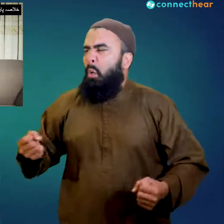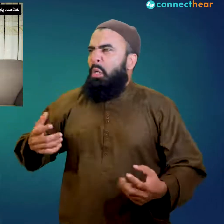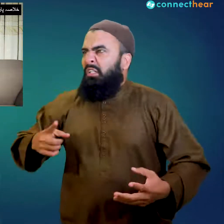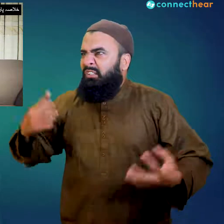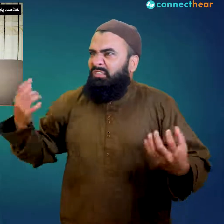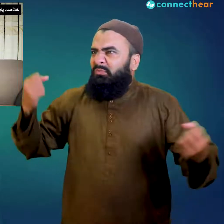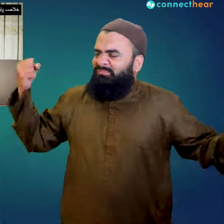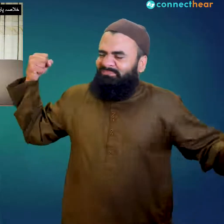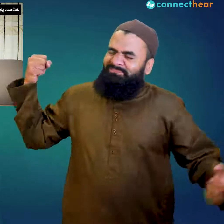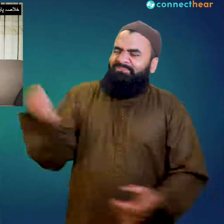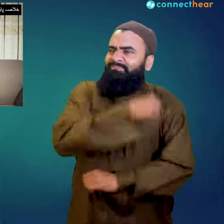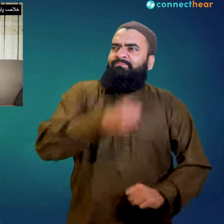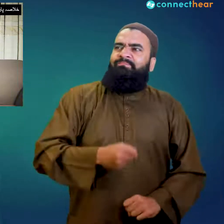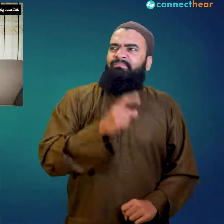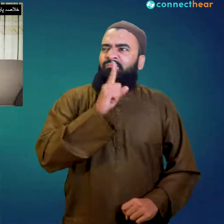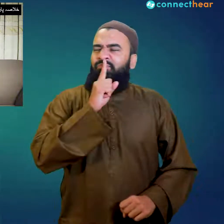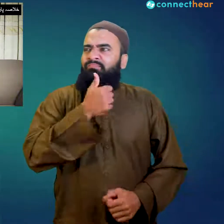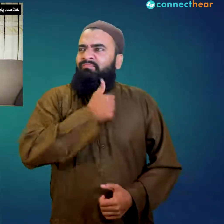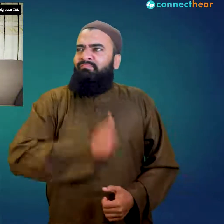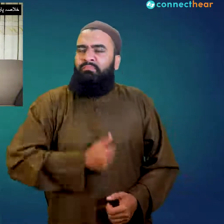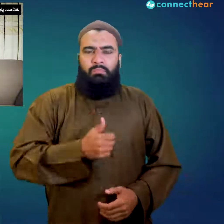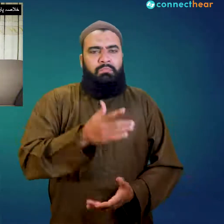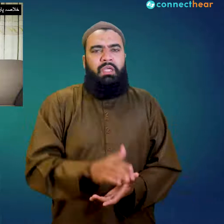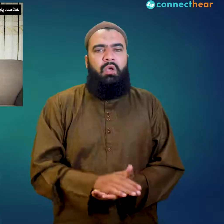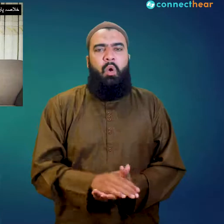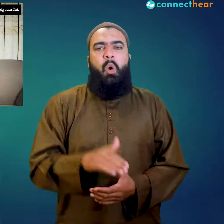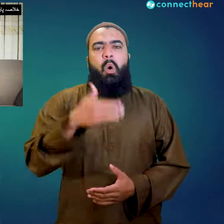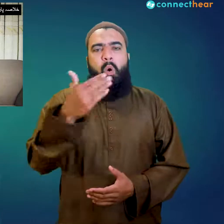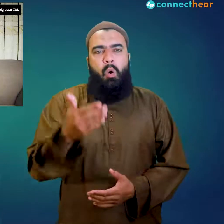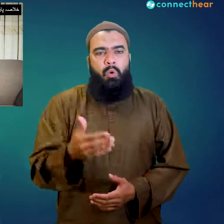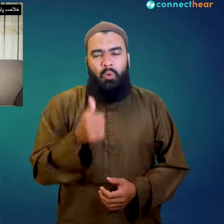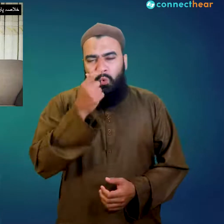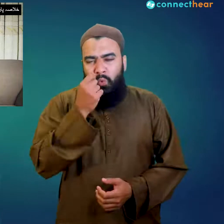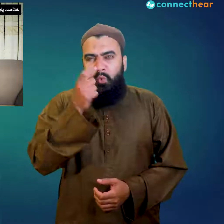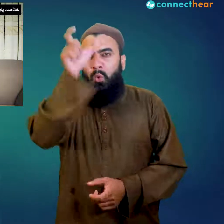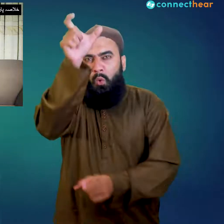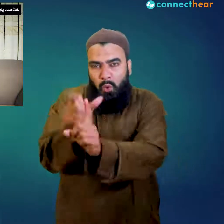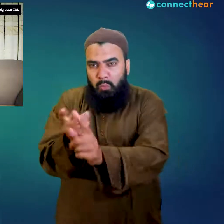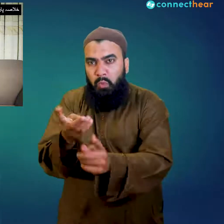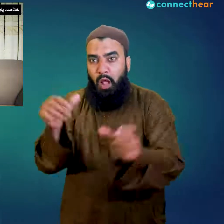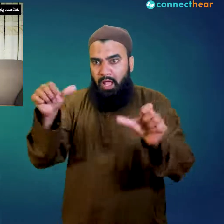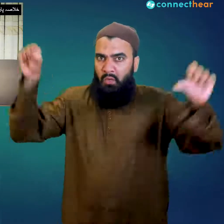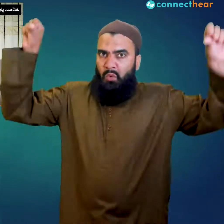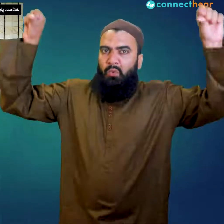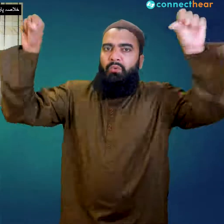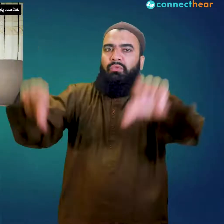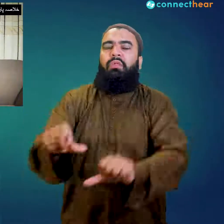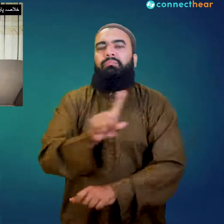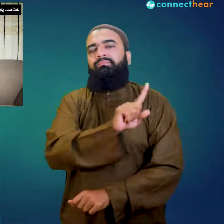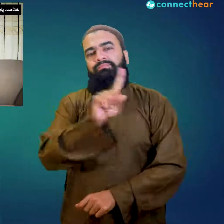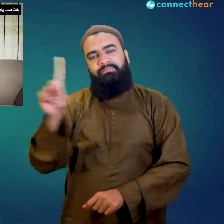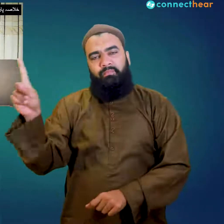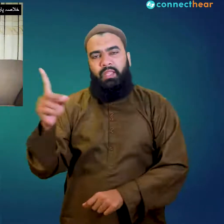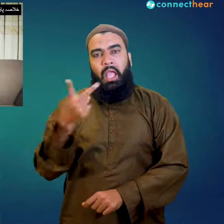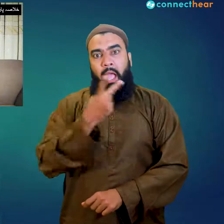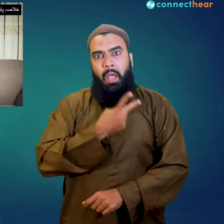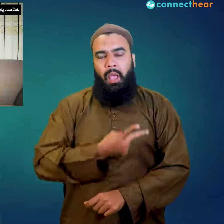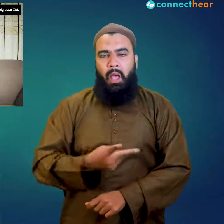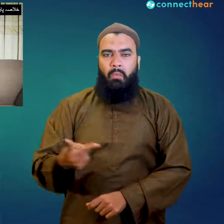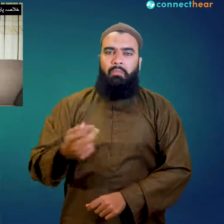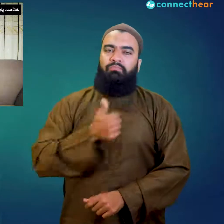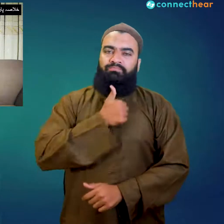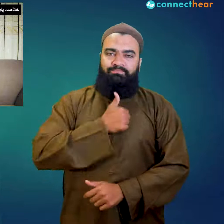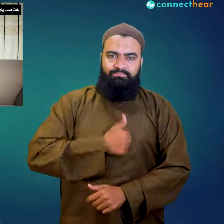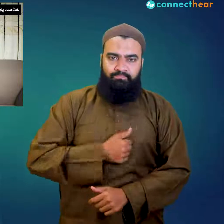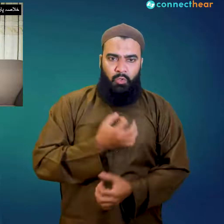ہیں۔ یہ ان کی ذاتی خصوصیات بیان کی کہ اپنے نفس پر اور غصے پر بھی ان کو کنٹرول ہوتا ہے،